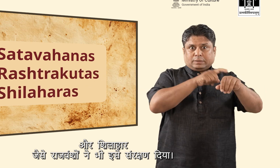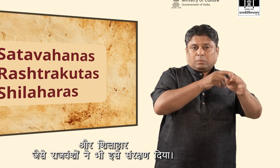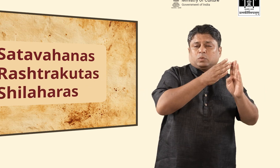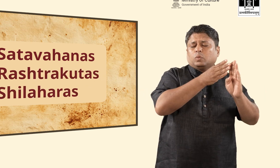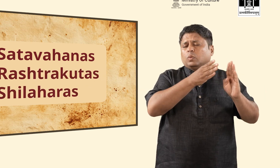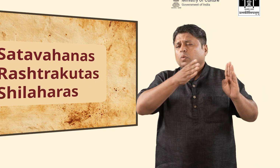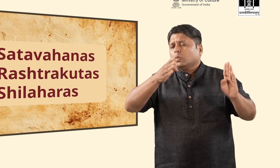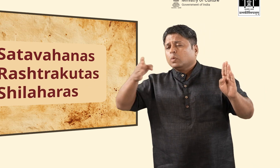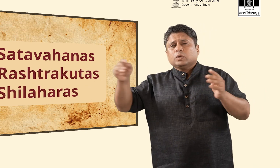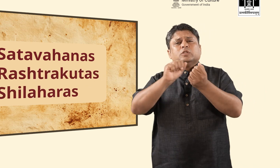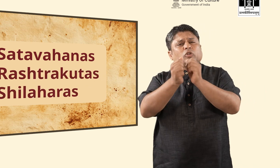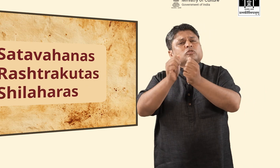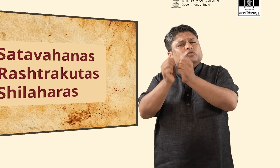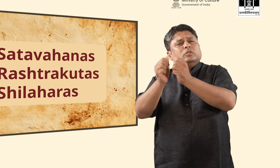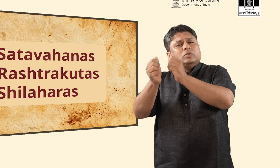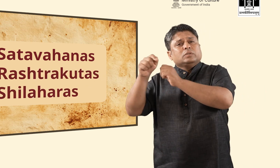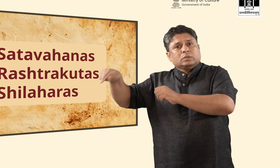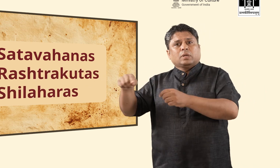दिया।